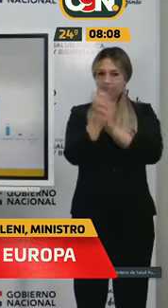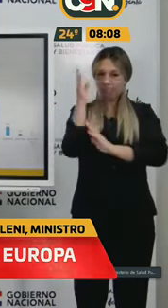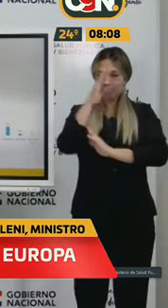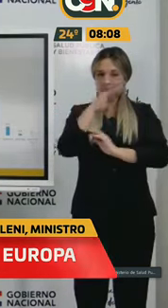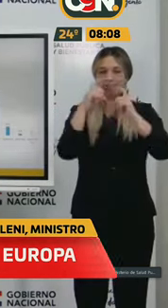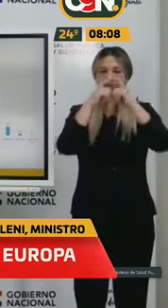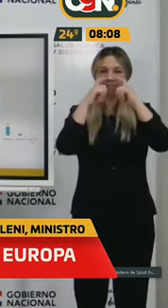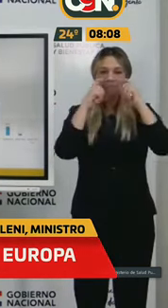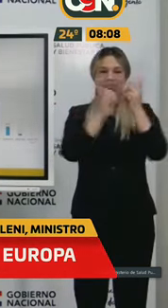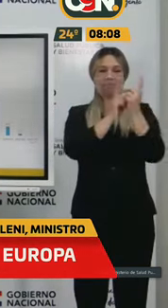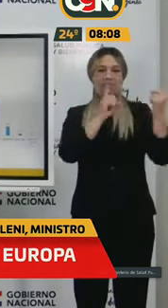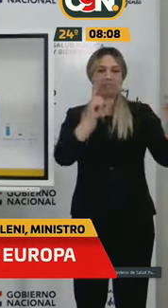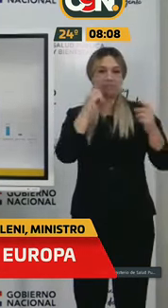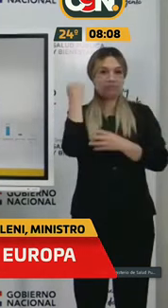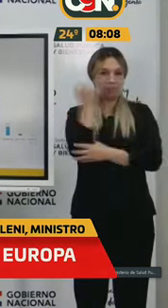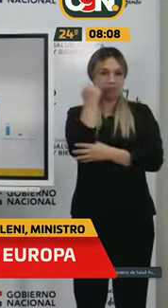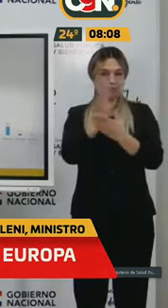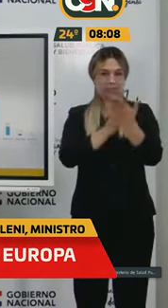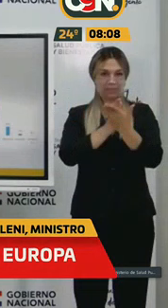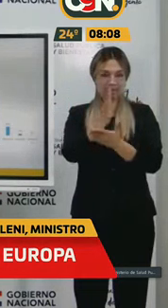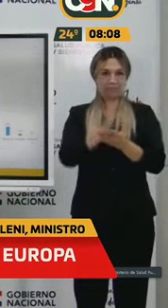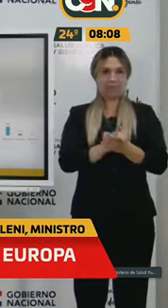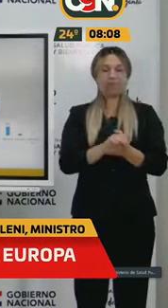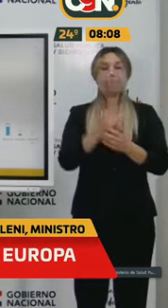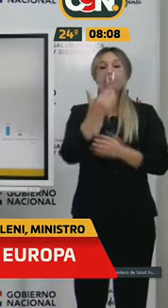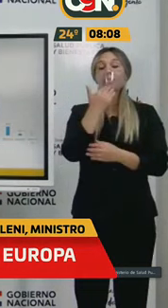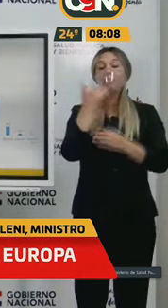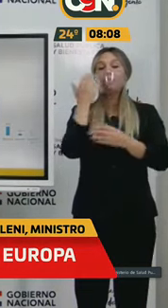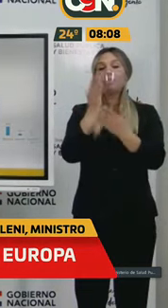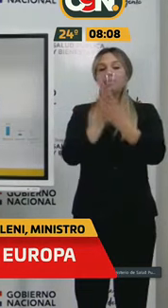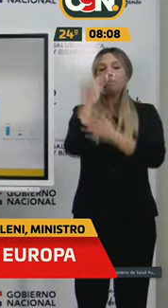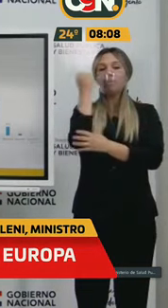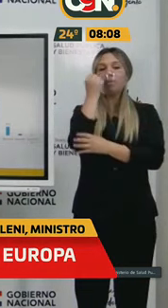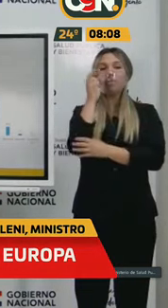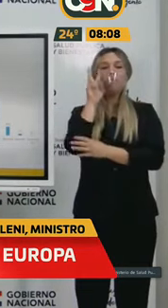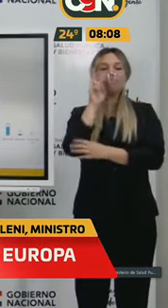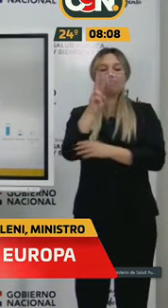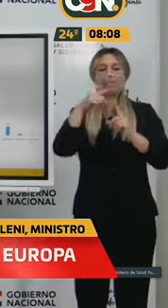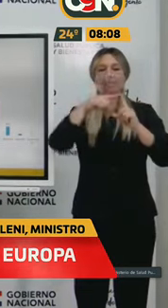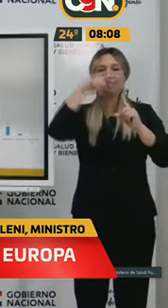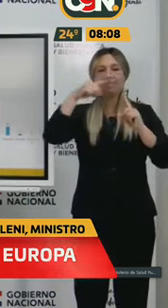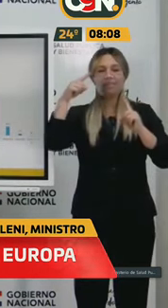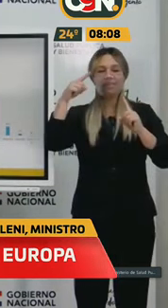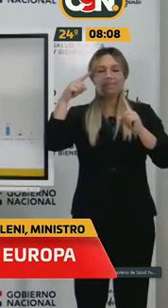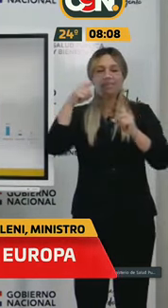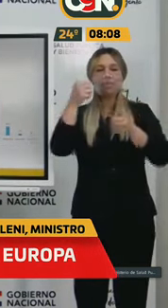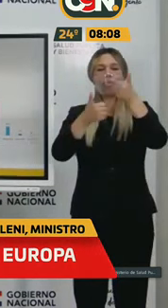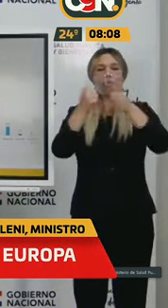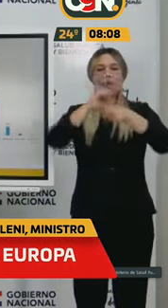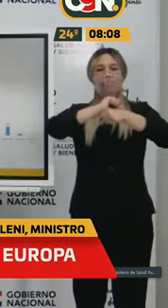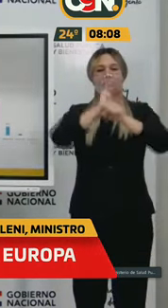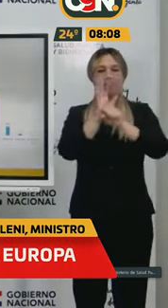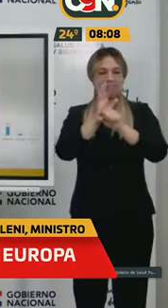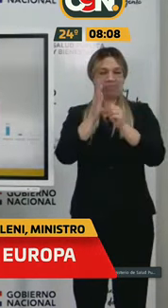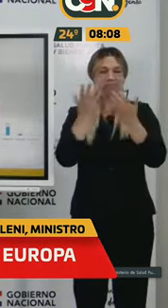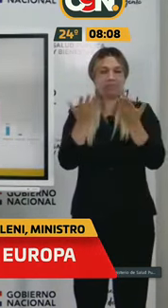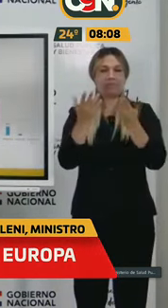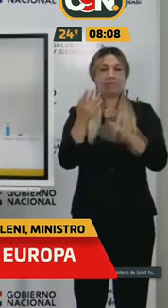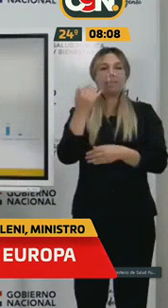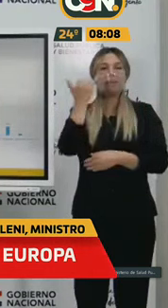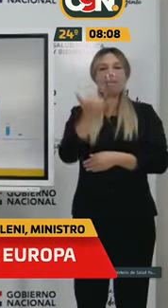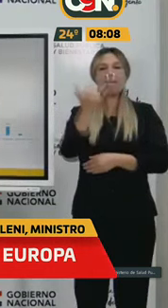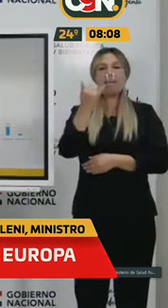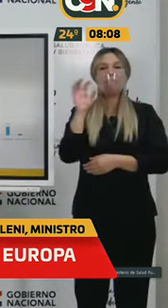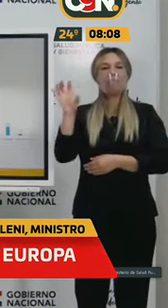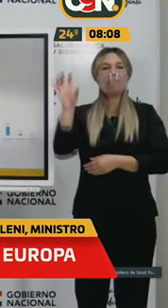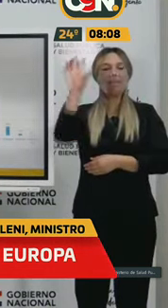se ponen en riesgo. Pero aquí, para darles una idea de la importancia del virus, en muchos de estos países que tienen la tasa